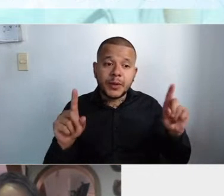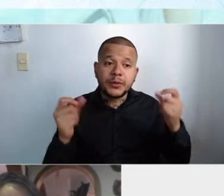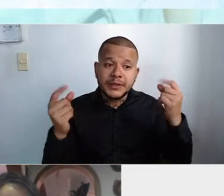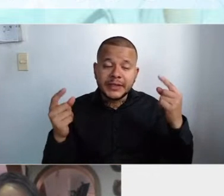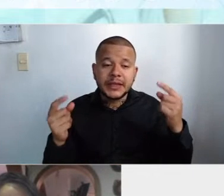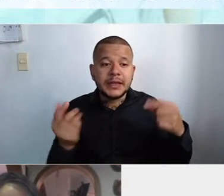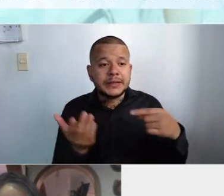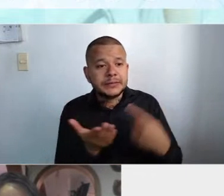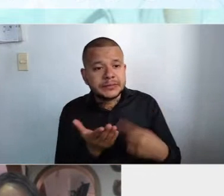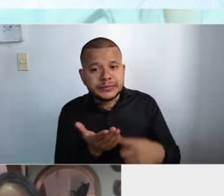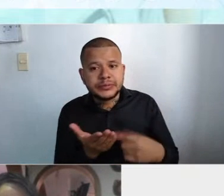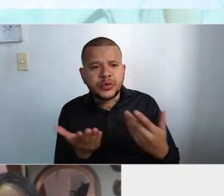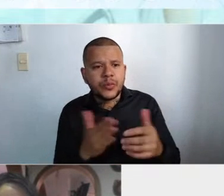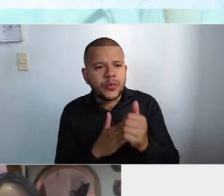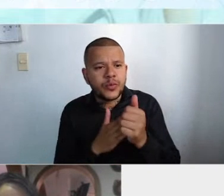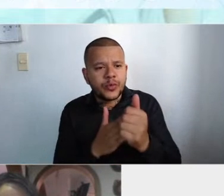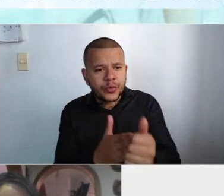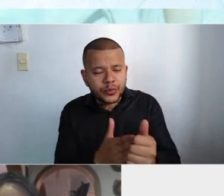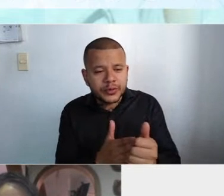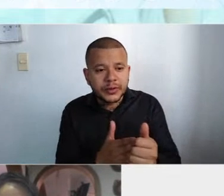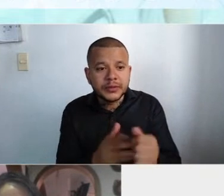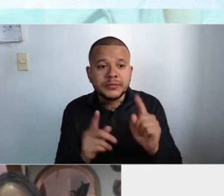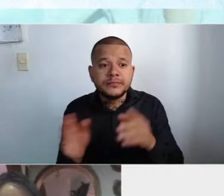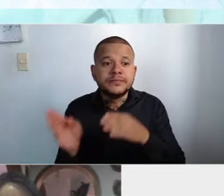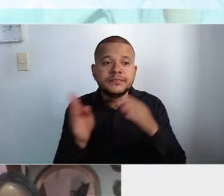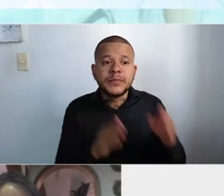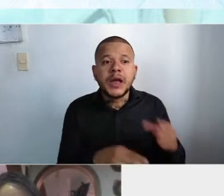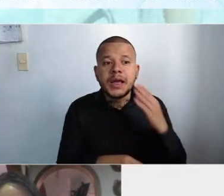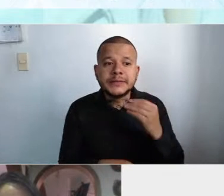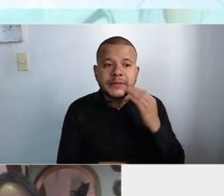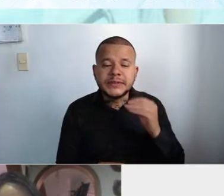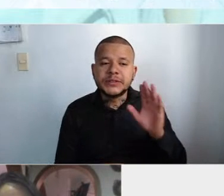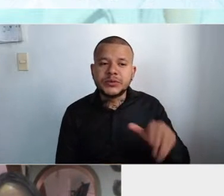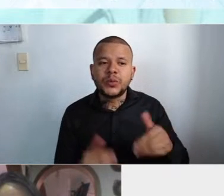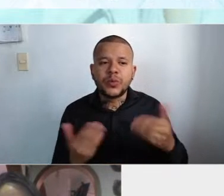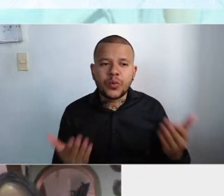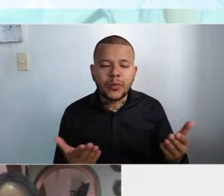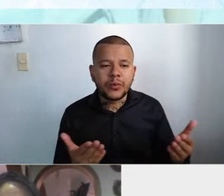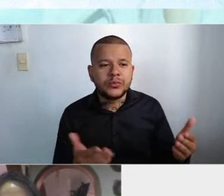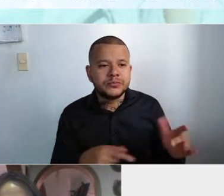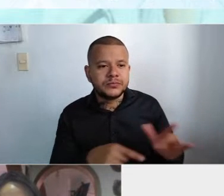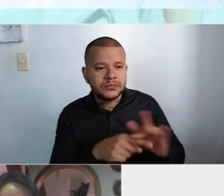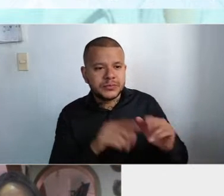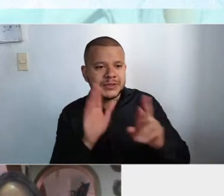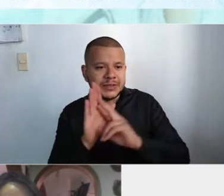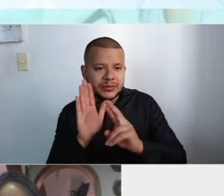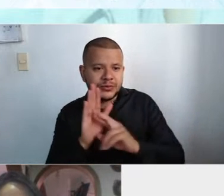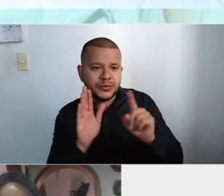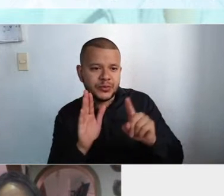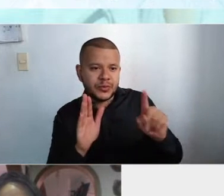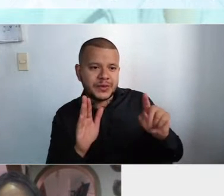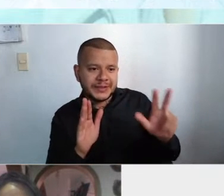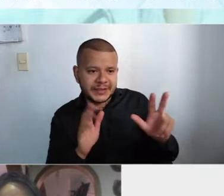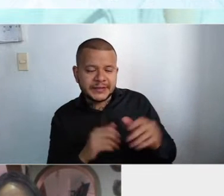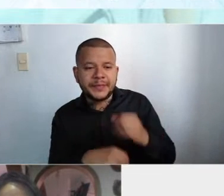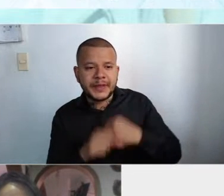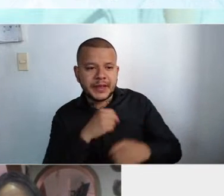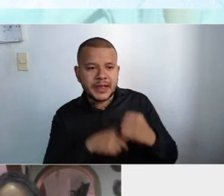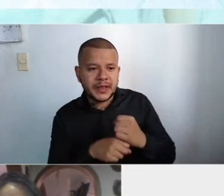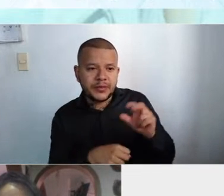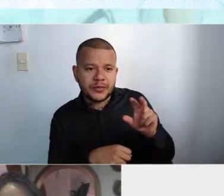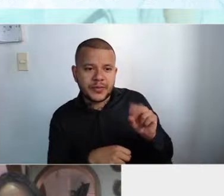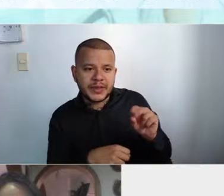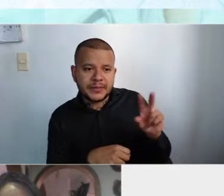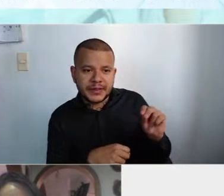y de esta hoja de ruta, y otra muy distinta es hablar de esta experiencia en la implementación de la resolución 113 de 2020.